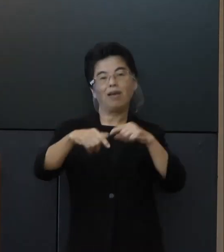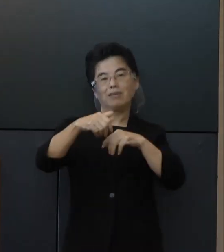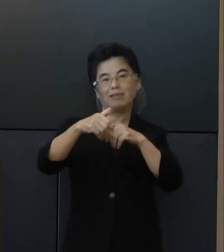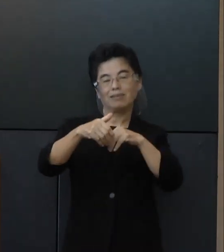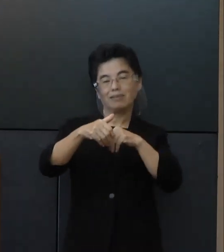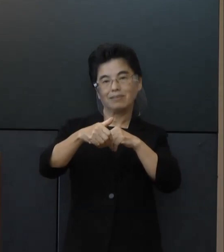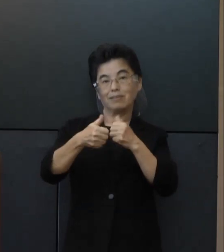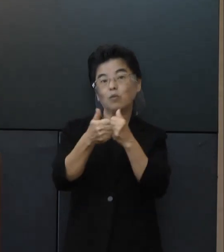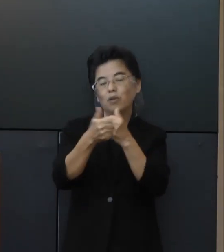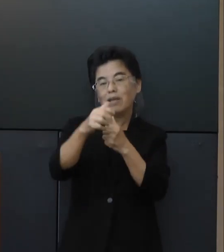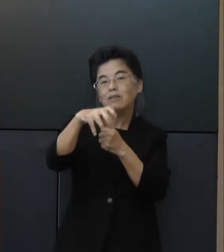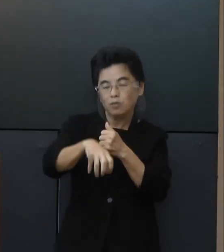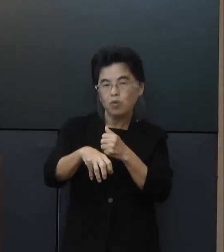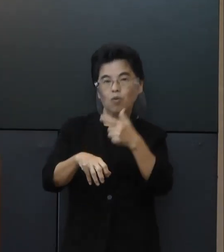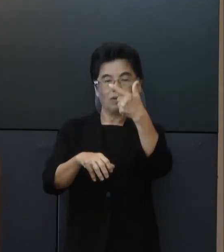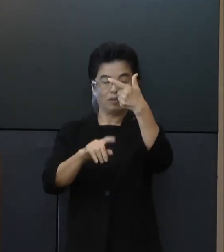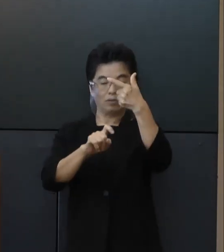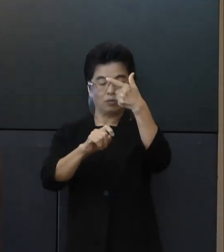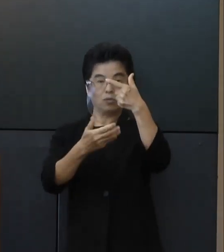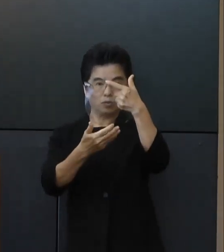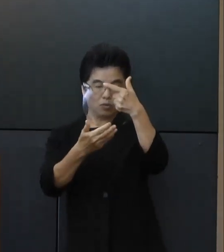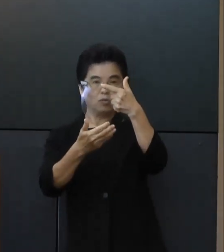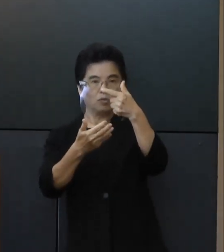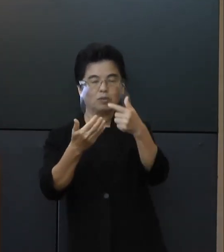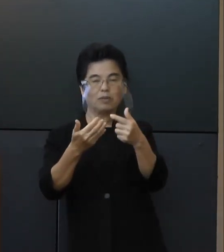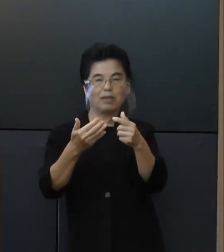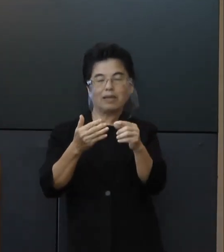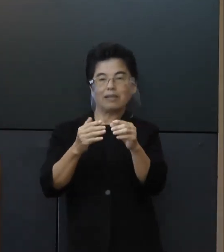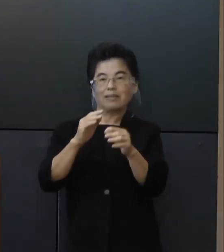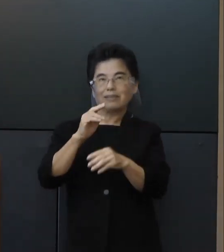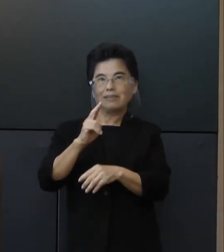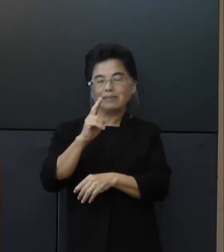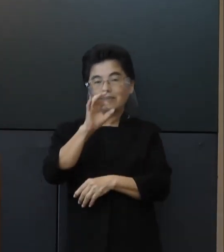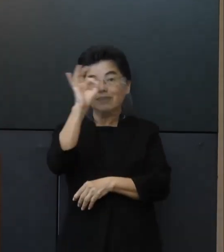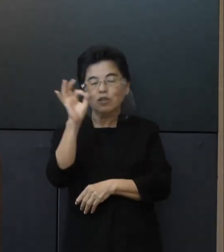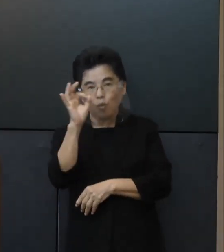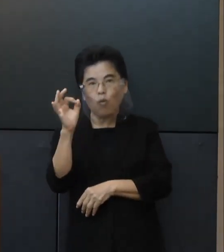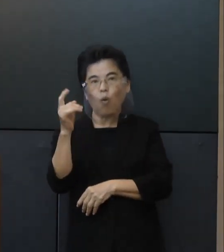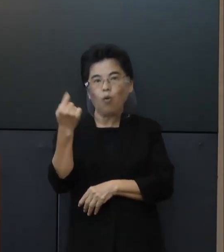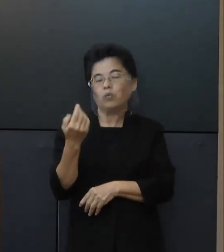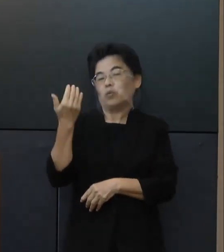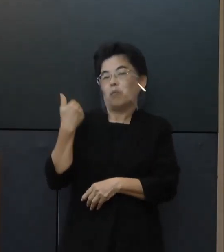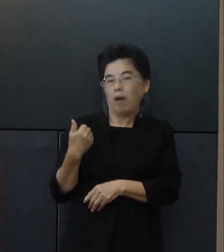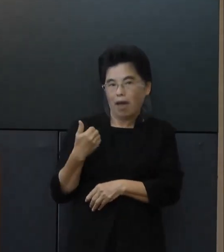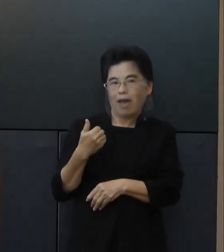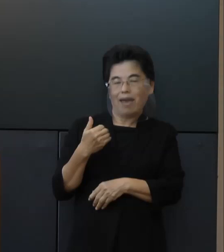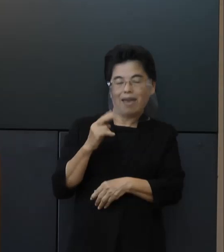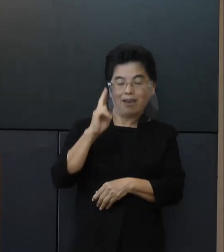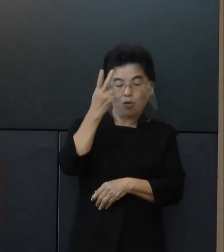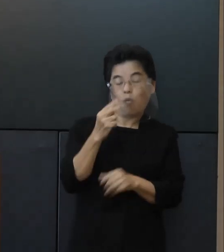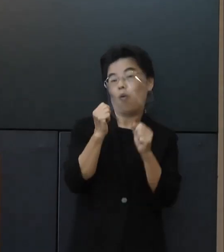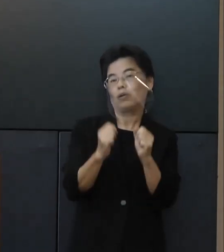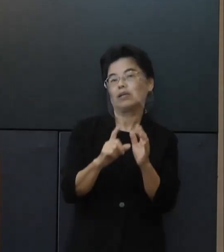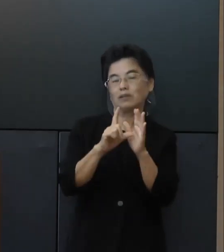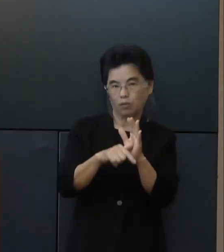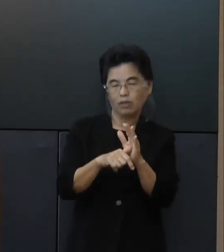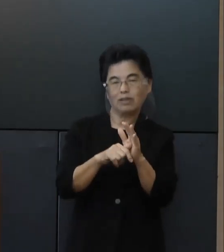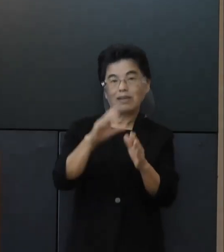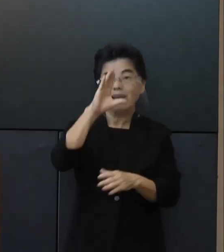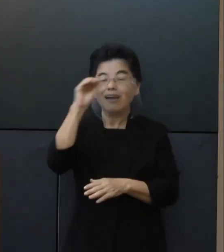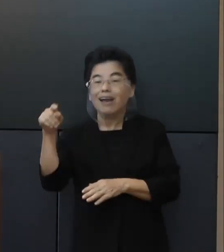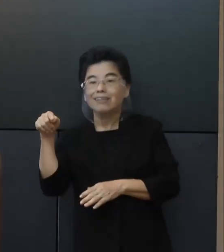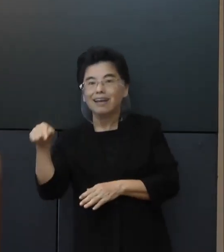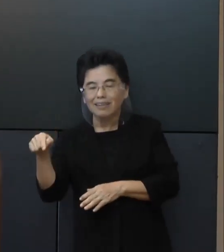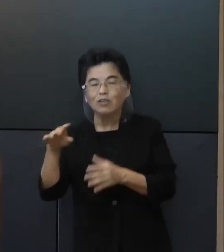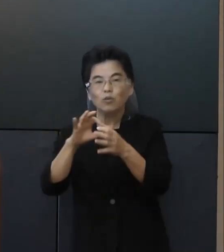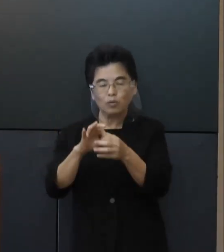施ということなんですけれども、その旅前、旅中、旅後の初対応について、もう19日から周知できてみ